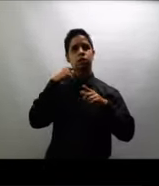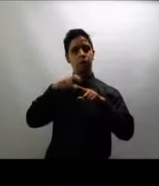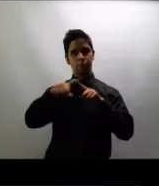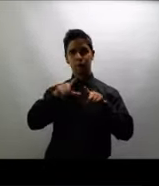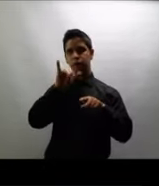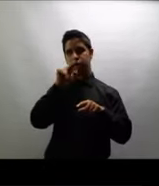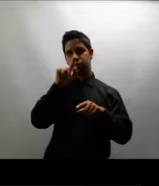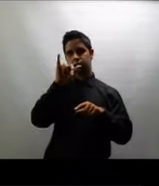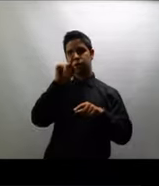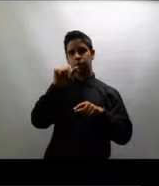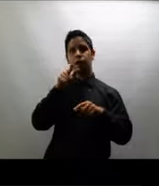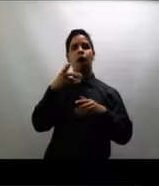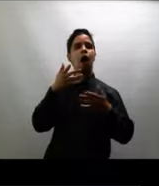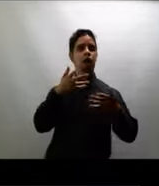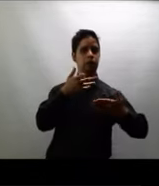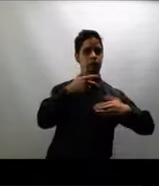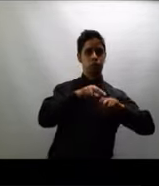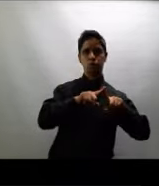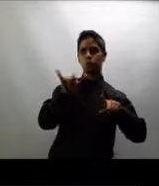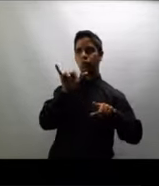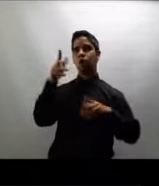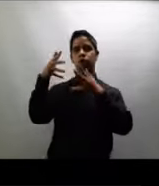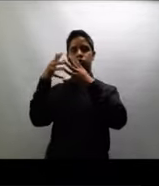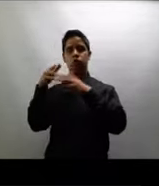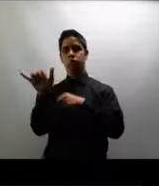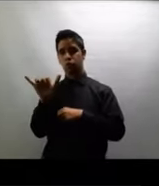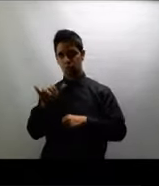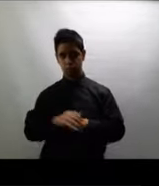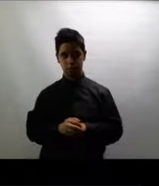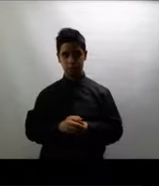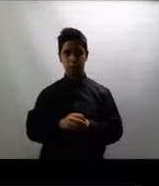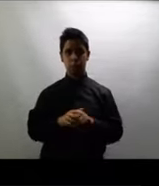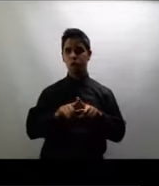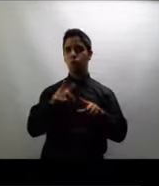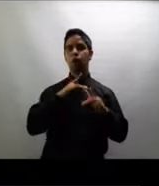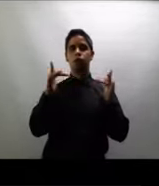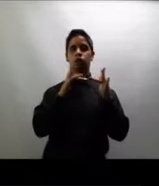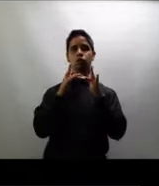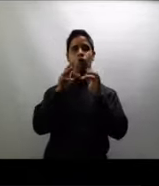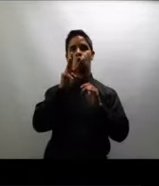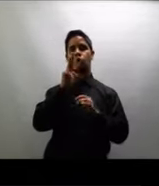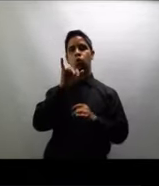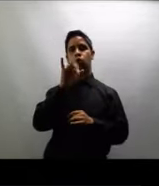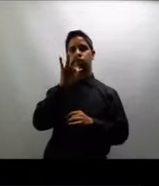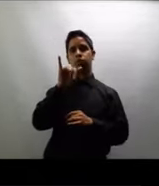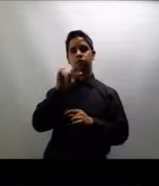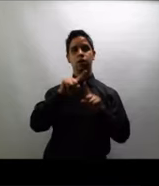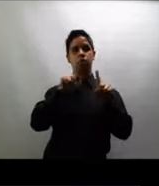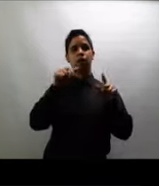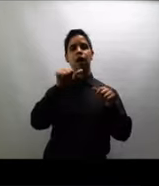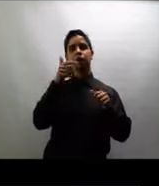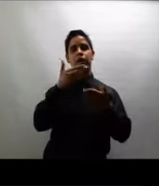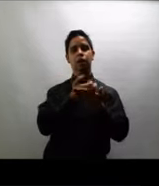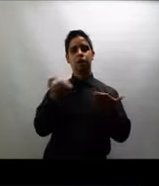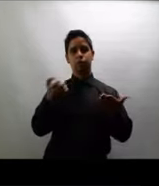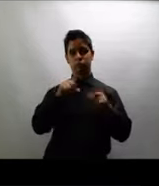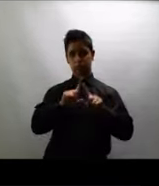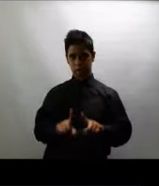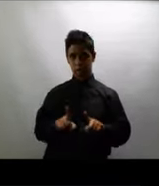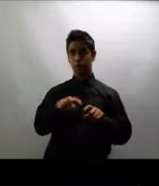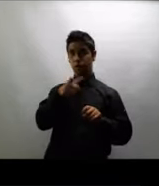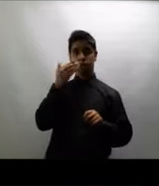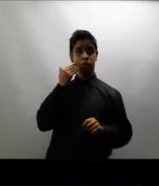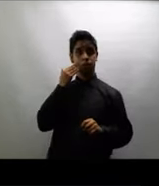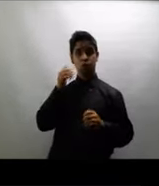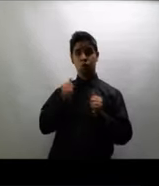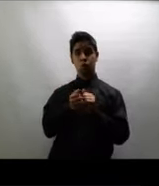distancia en Estados Unidos, internet ilimitado en tu casa y conexión wifi hasta para 10 equipos. Ya sabes, con